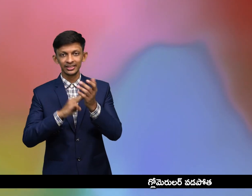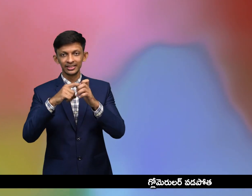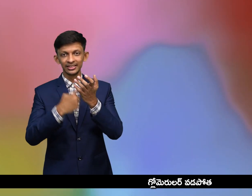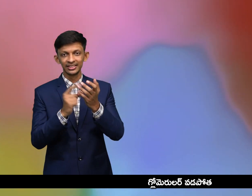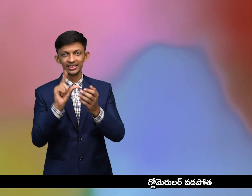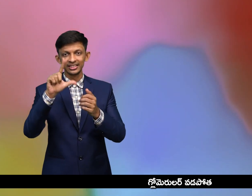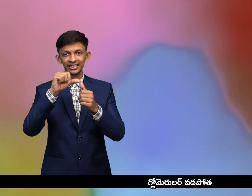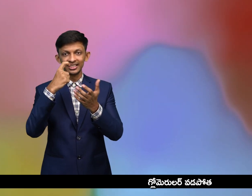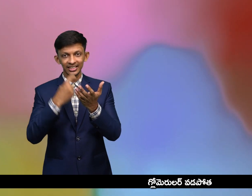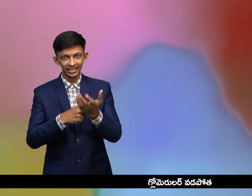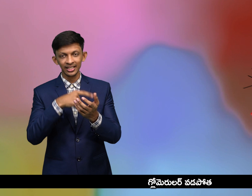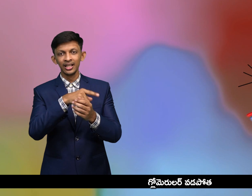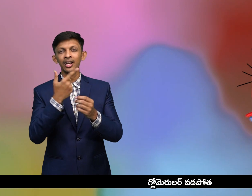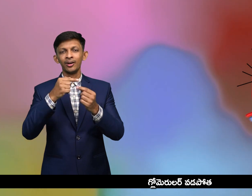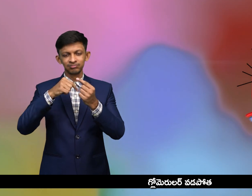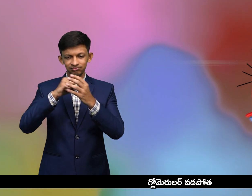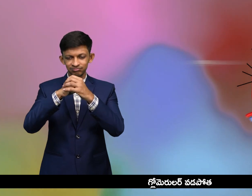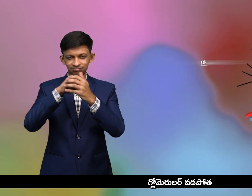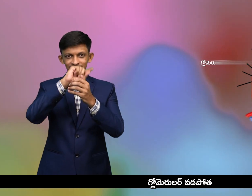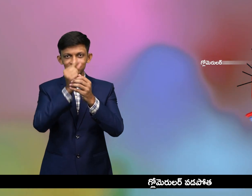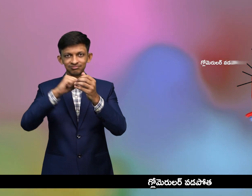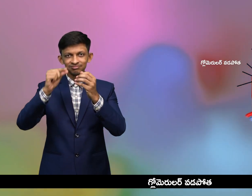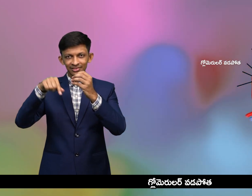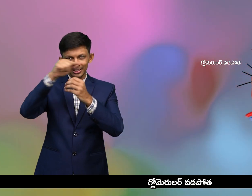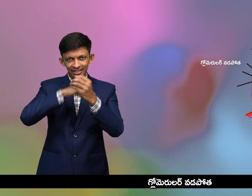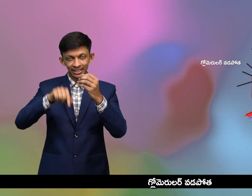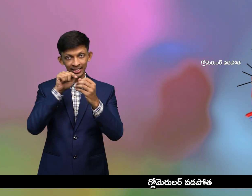గ్లోమెరులర్ Keywords. వడపోత, glomerular filtration,